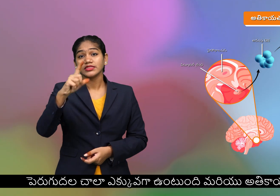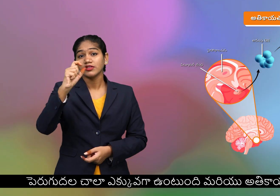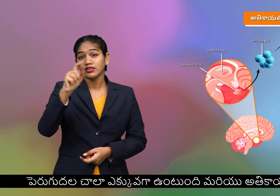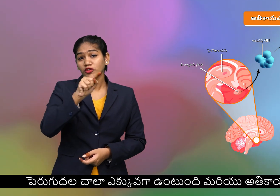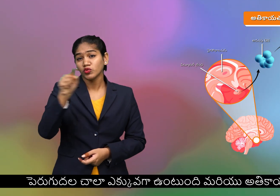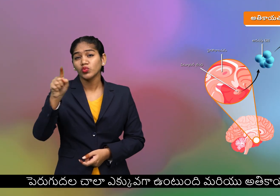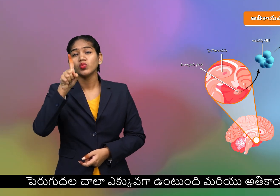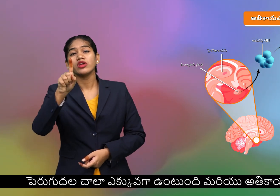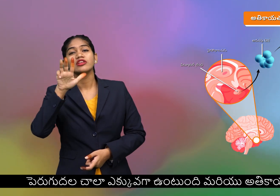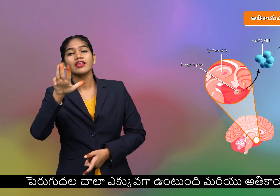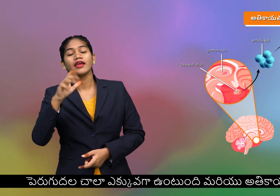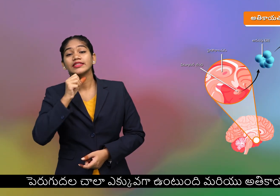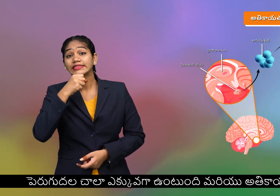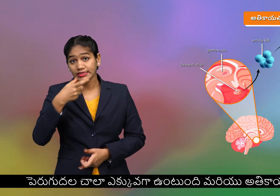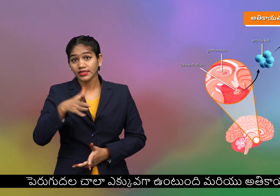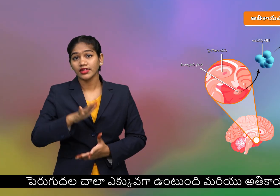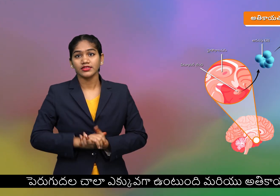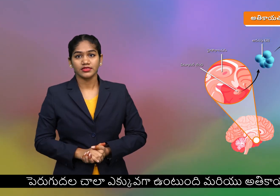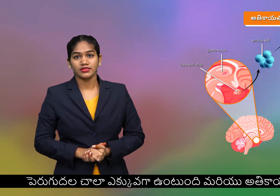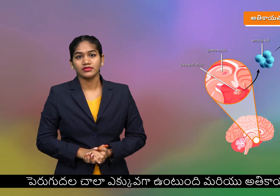మరియు దైత్యానికి దారితీస్తుంది.